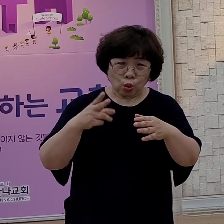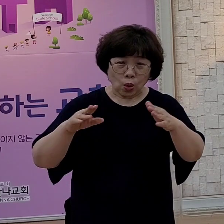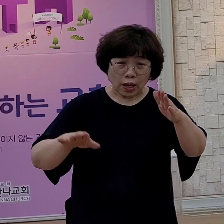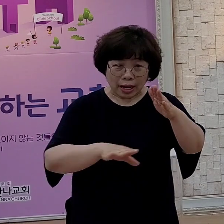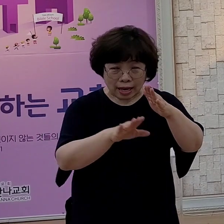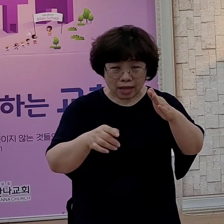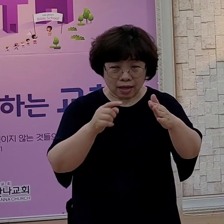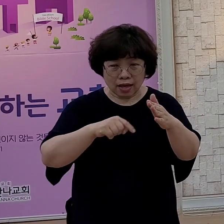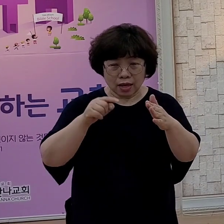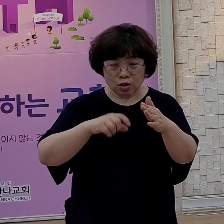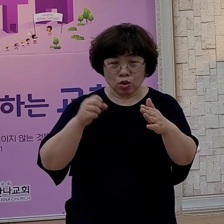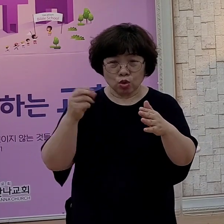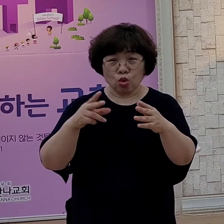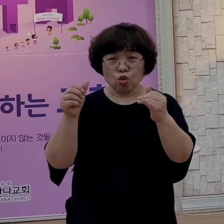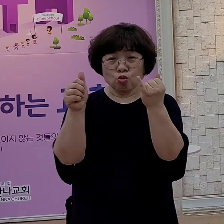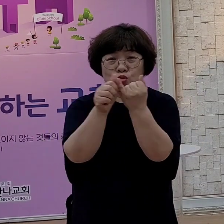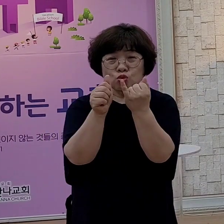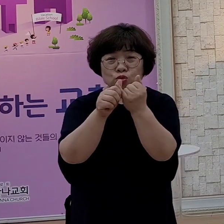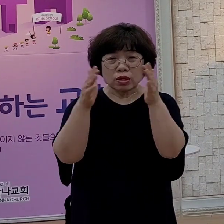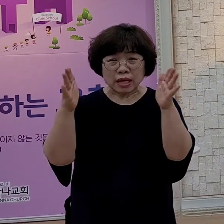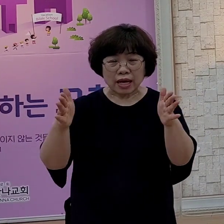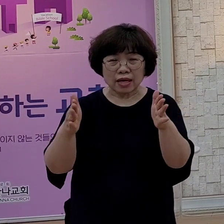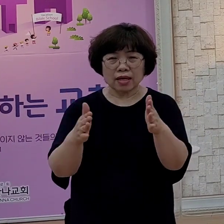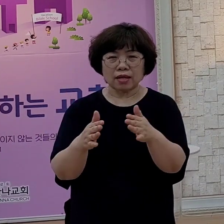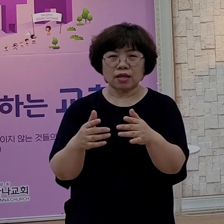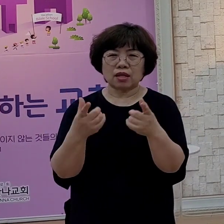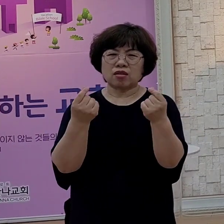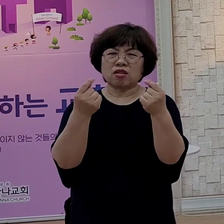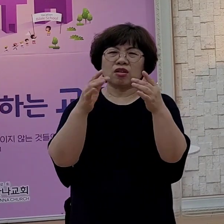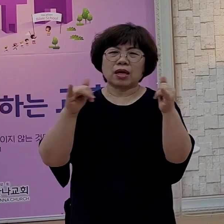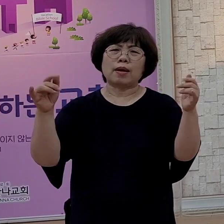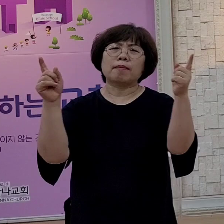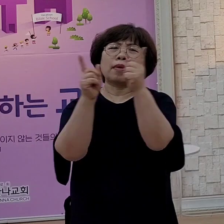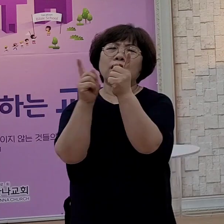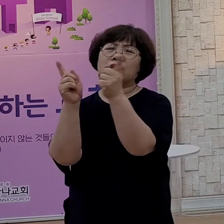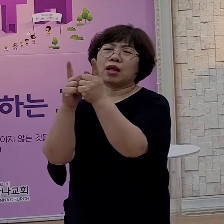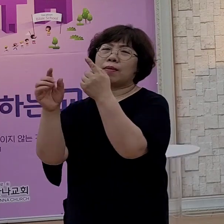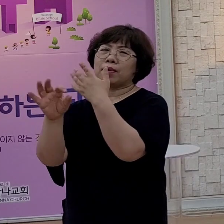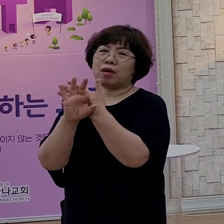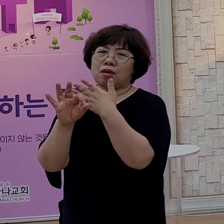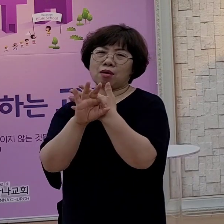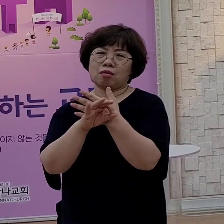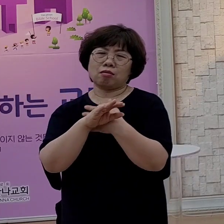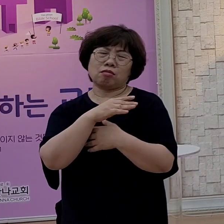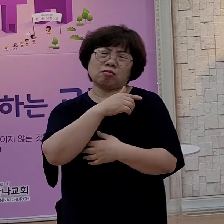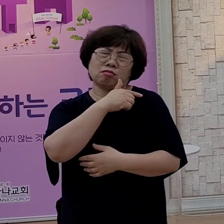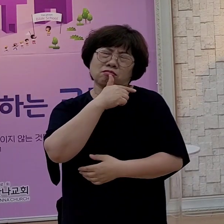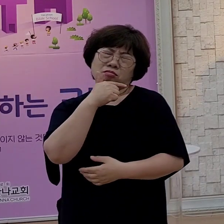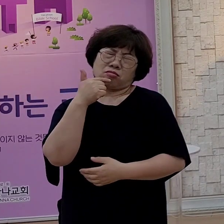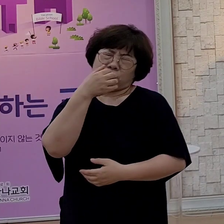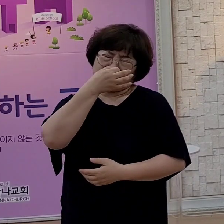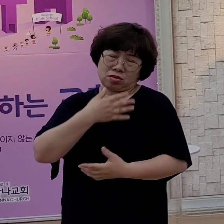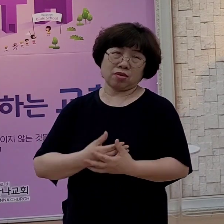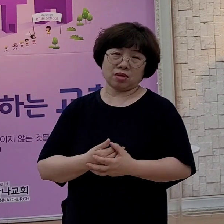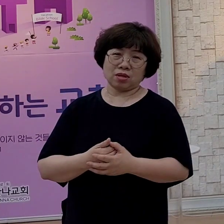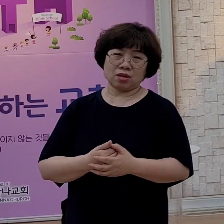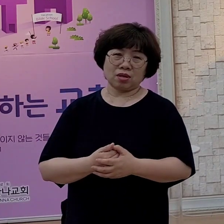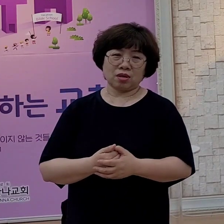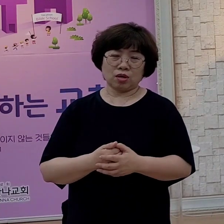가정에서도 부부간에서도 이런 자를 만나잖아요. 정말 힘든 교회가